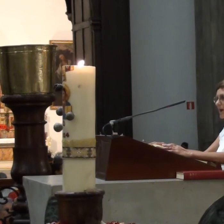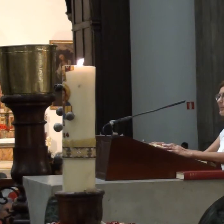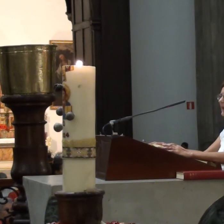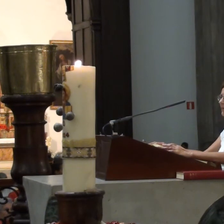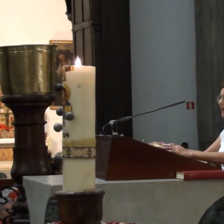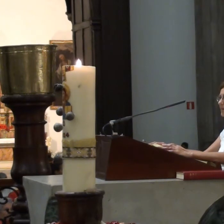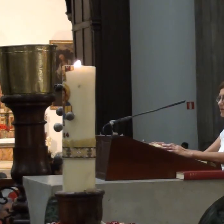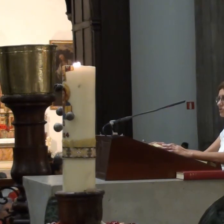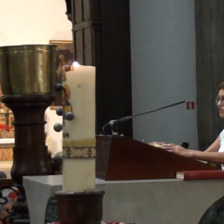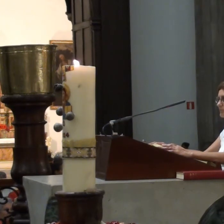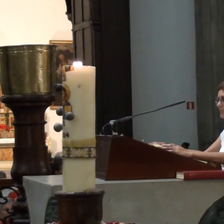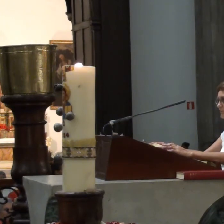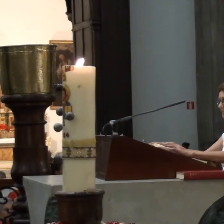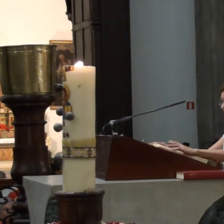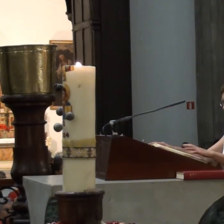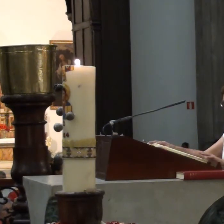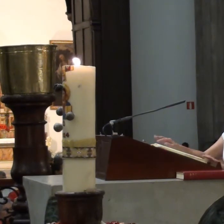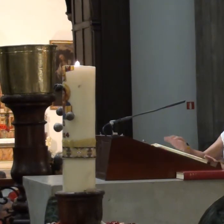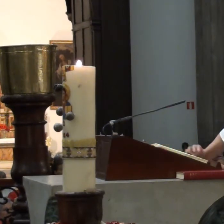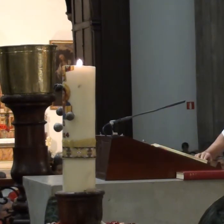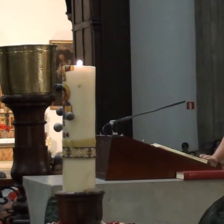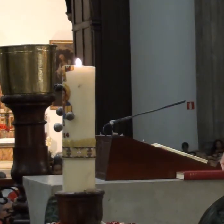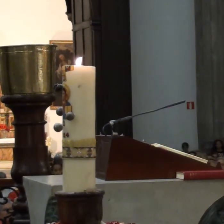mundo palabra de Dios